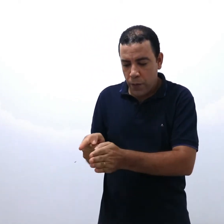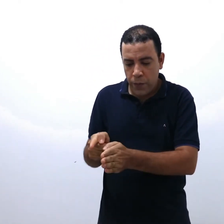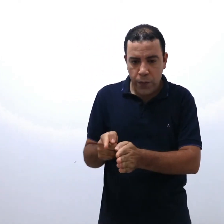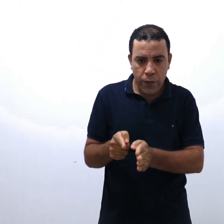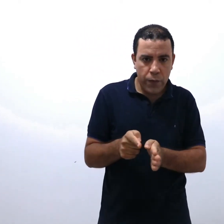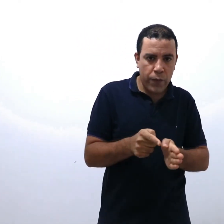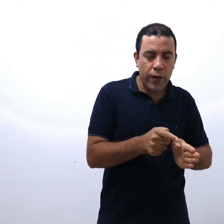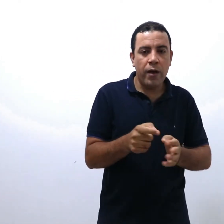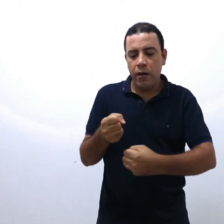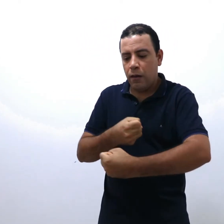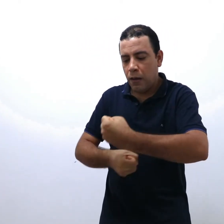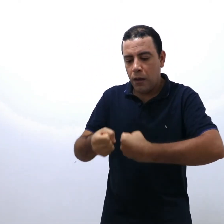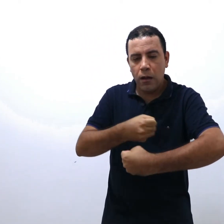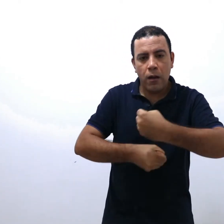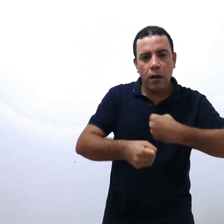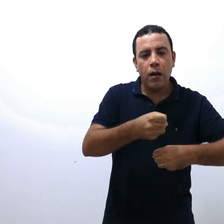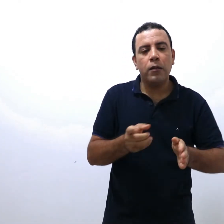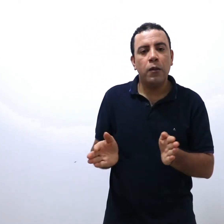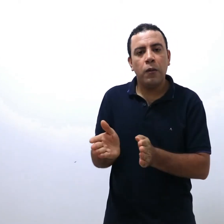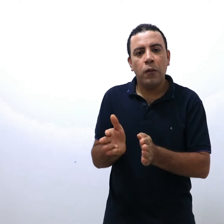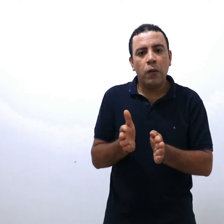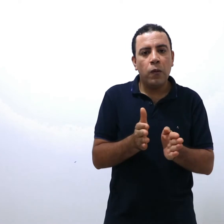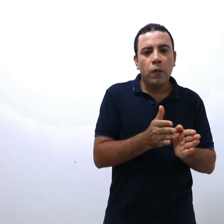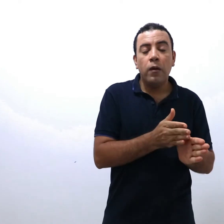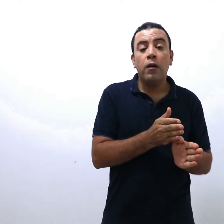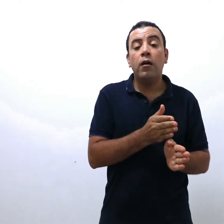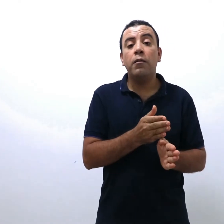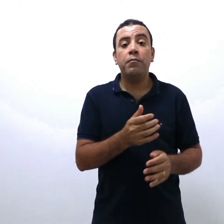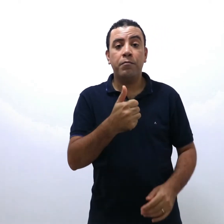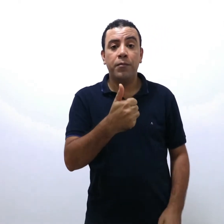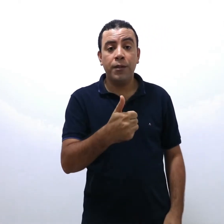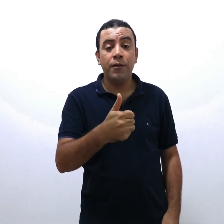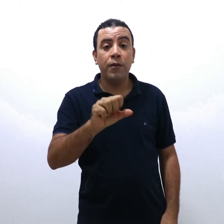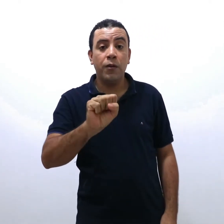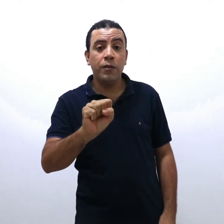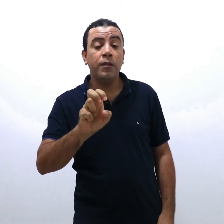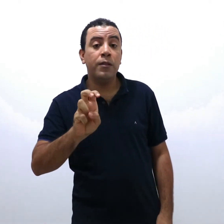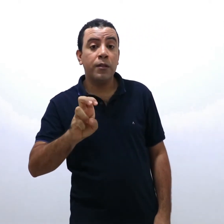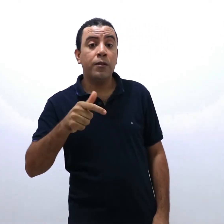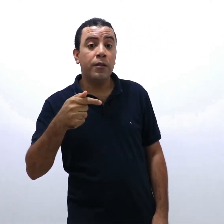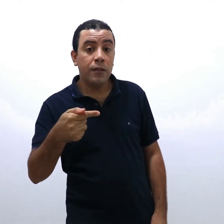E se continuarmos voltando na linha do tempo, mais alguns anos, nós vamos chegar, por exemplo,